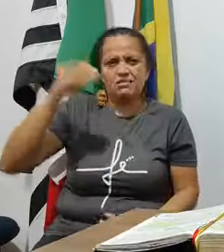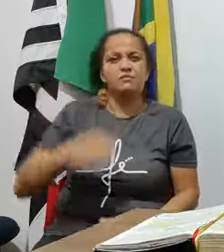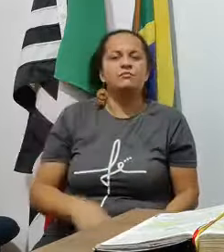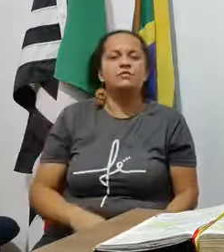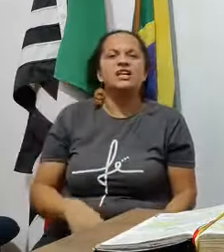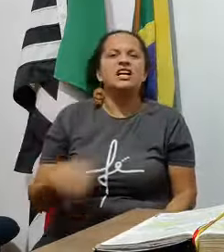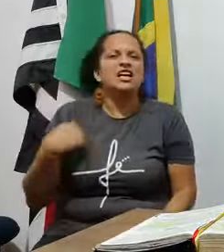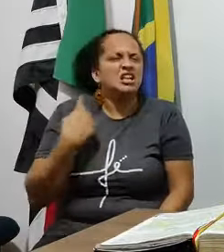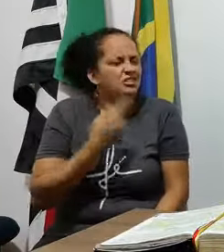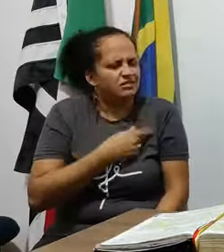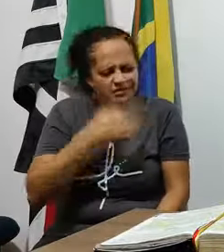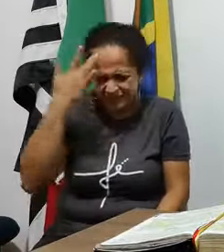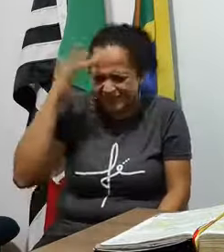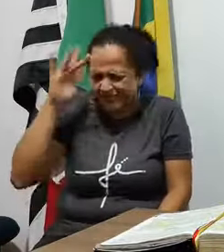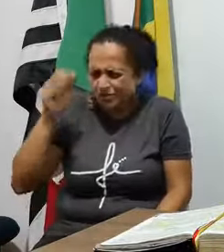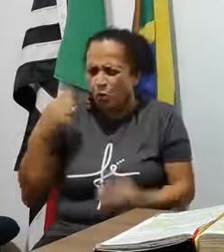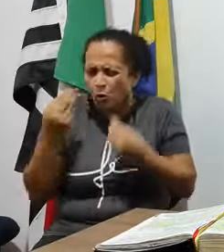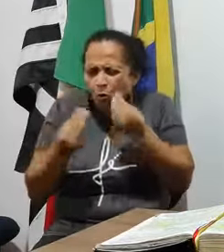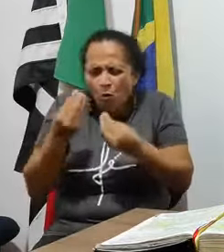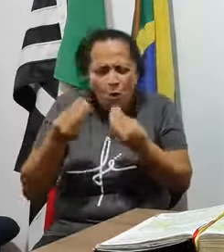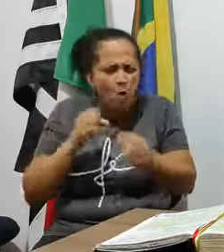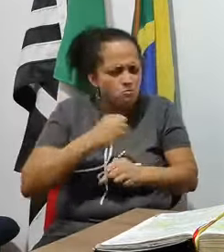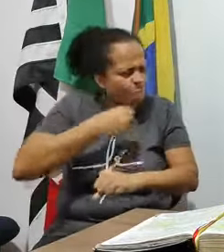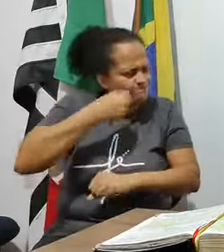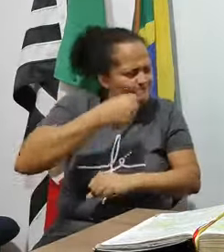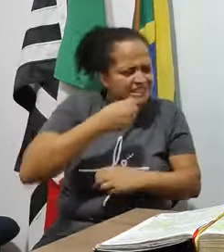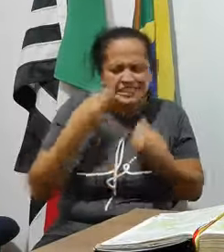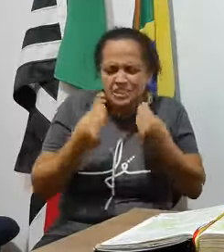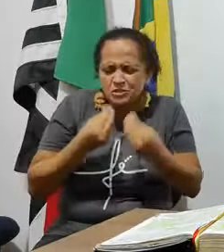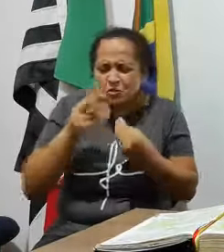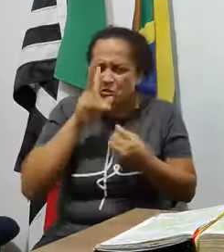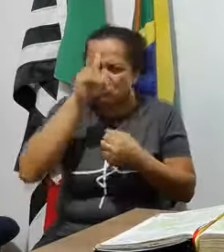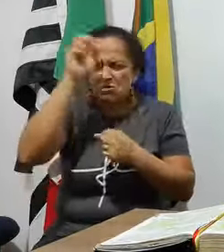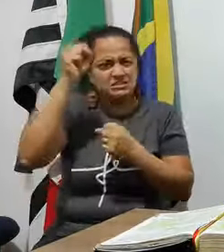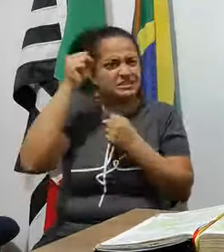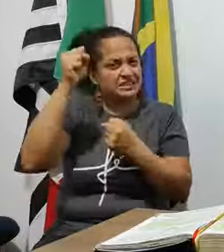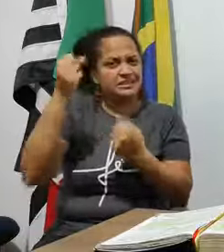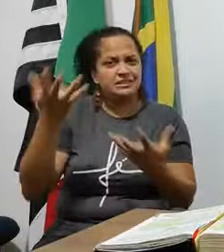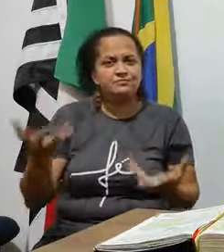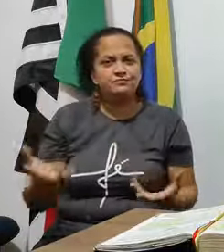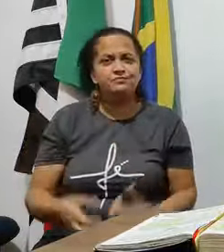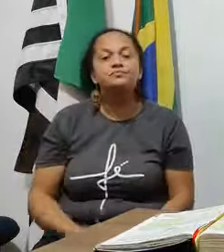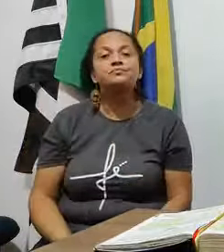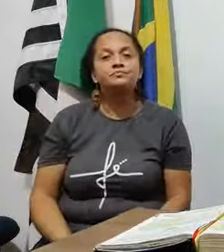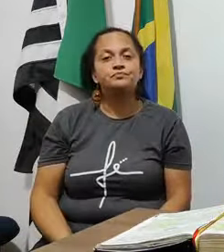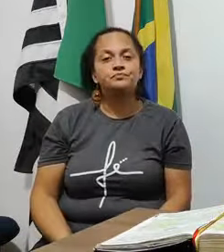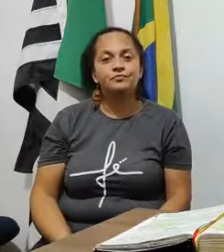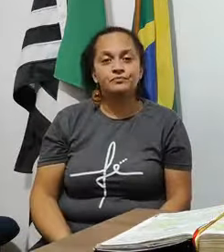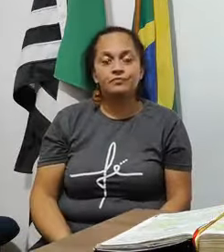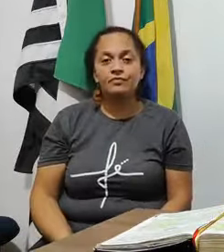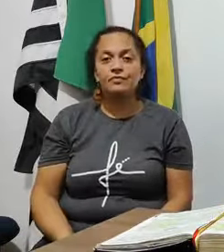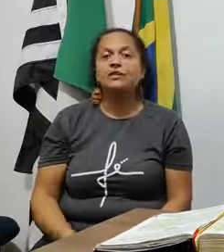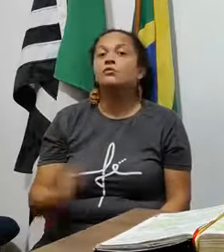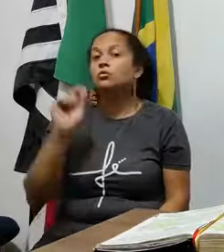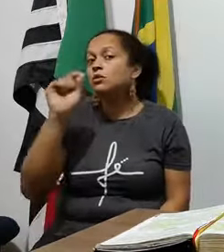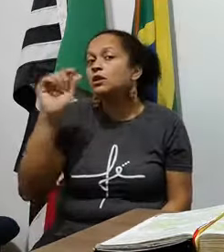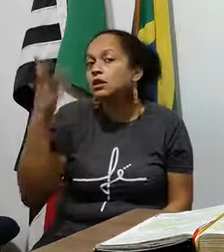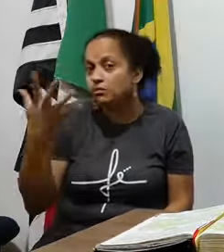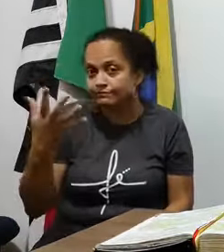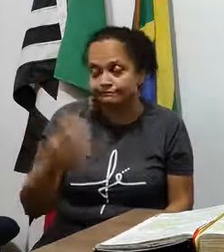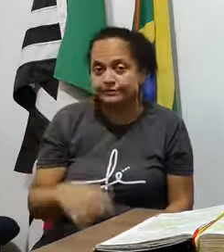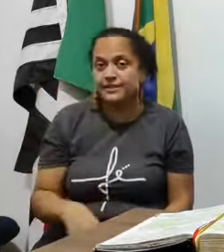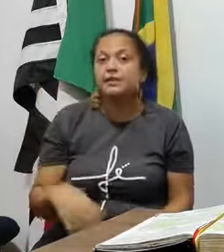nossa defesa, dificultando a nossa resistência. Então, moral da história, o que